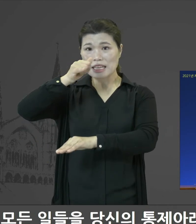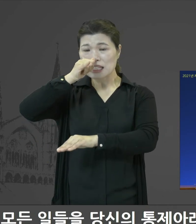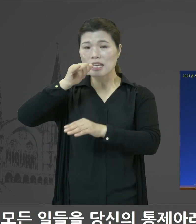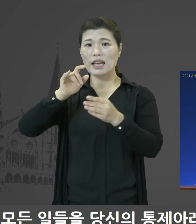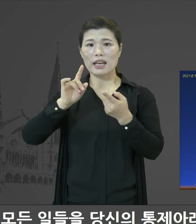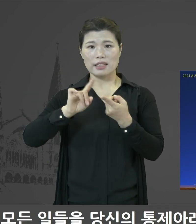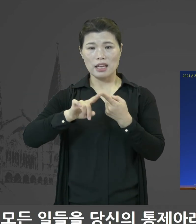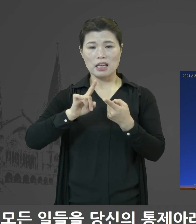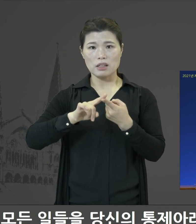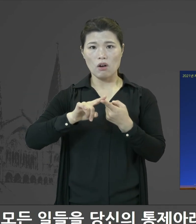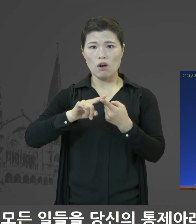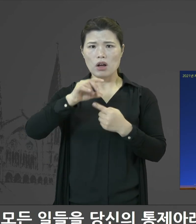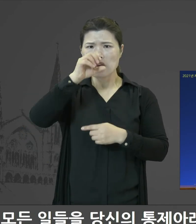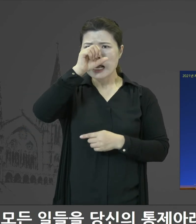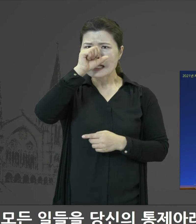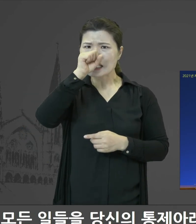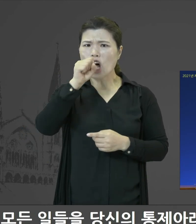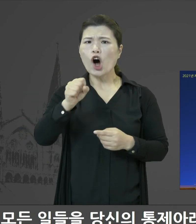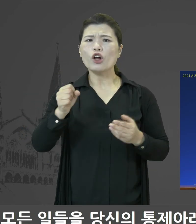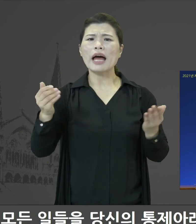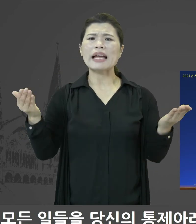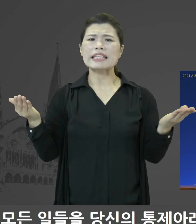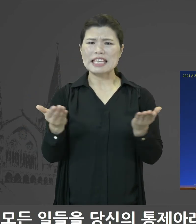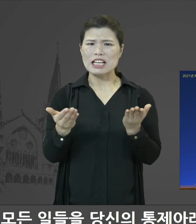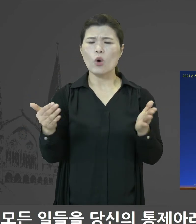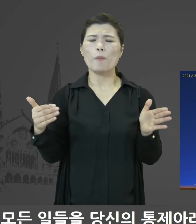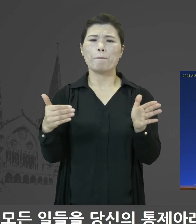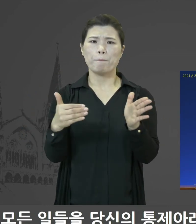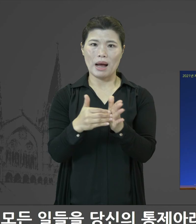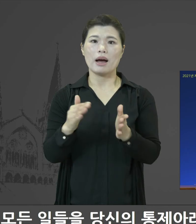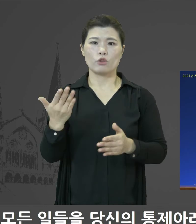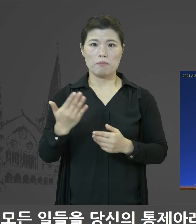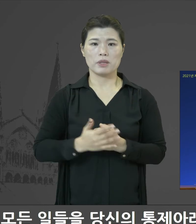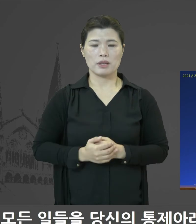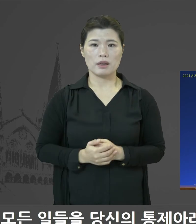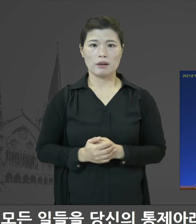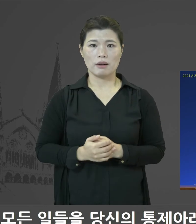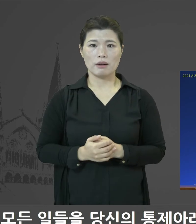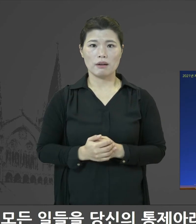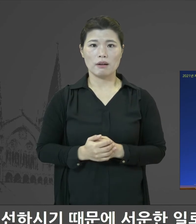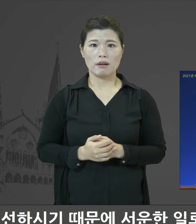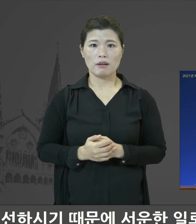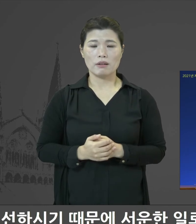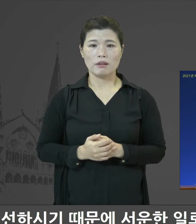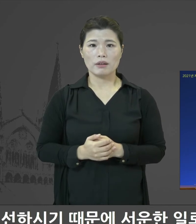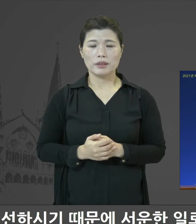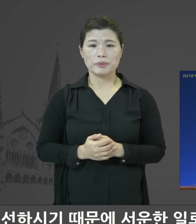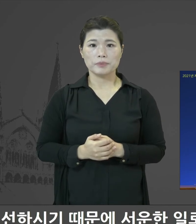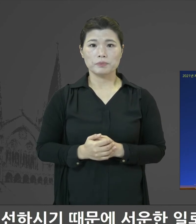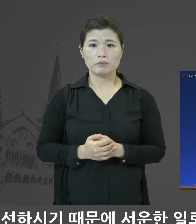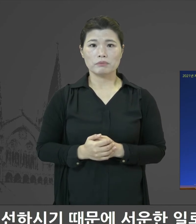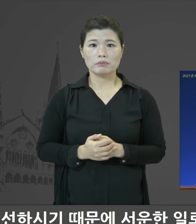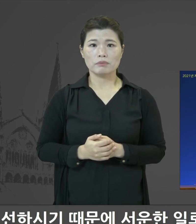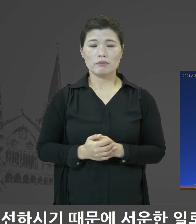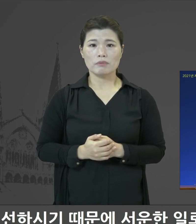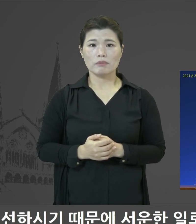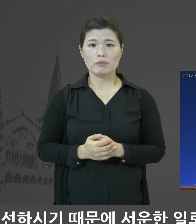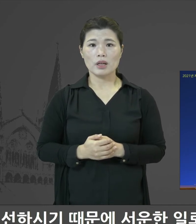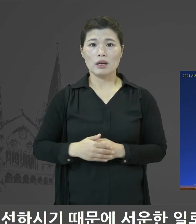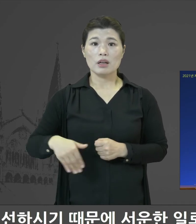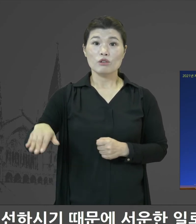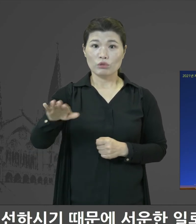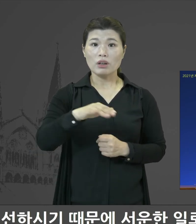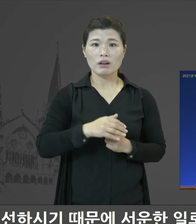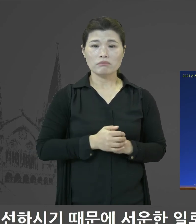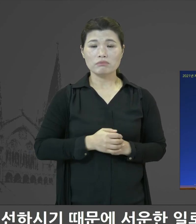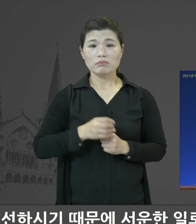선한 일로 매듭 지으십니다. 그냥 우리가 긍정적으로 사는 거가 아니라